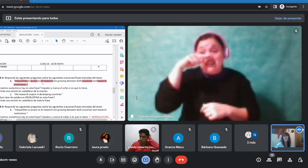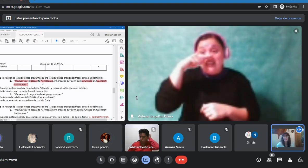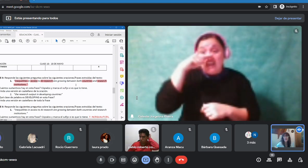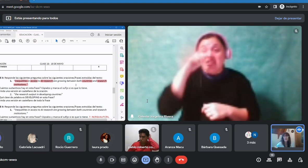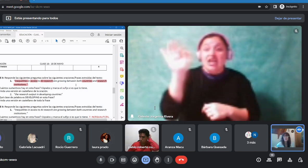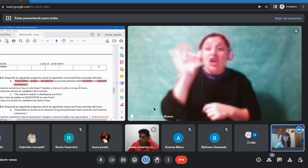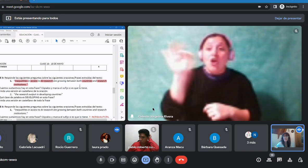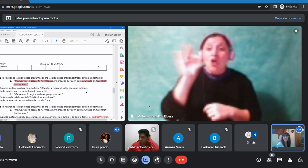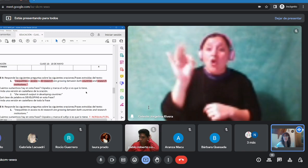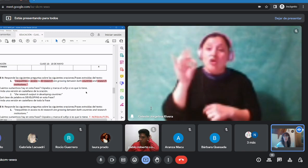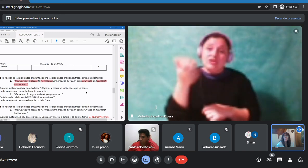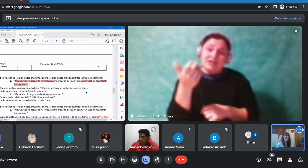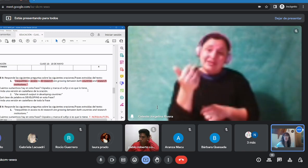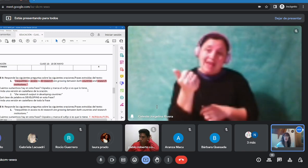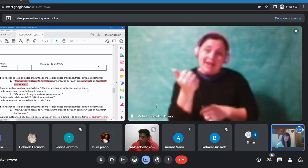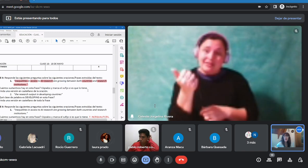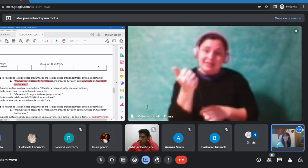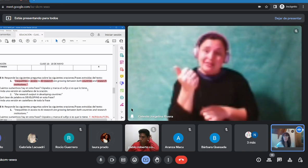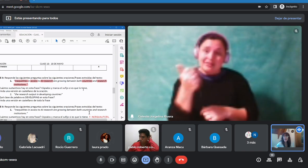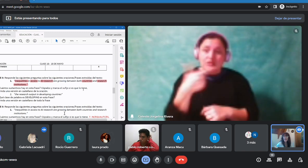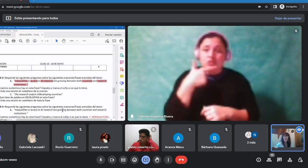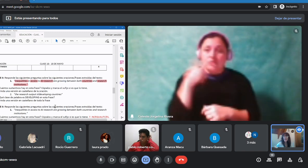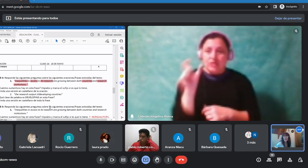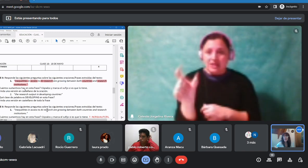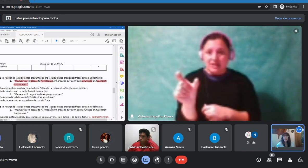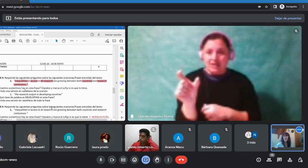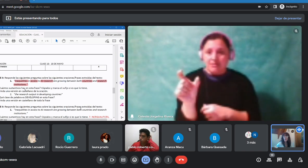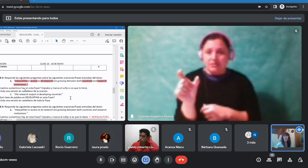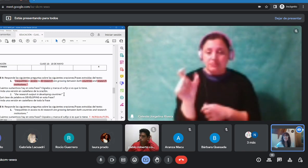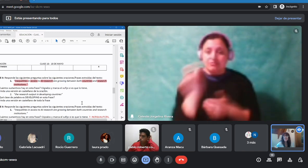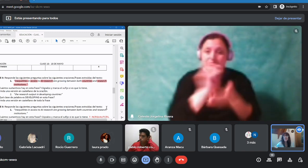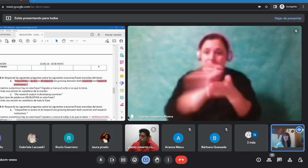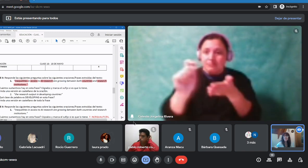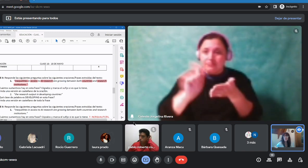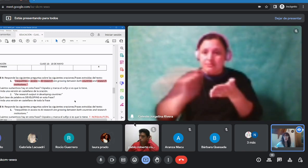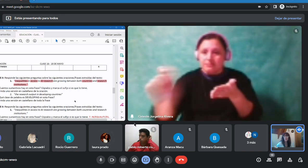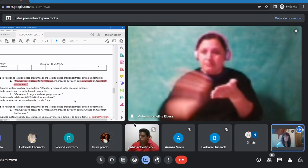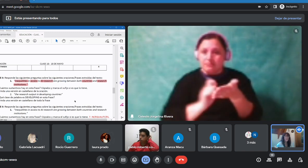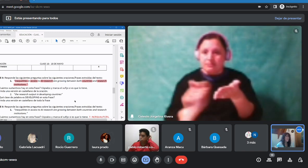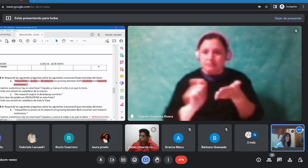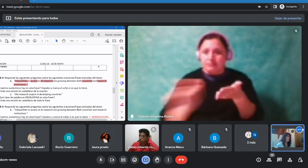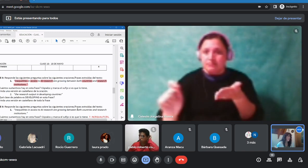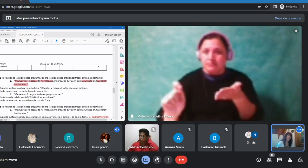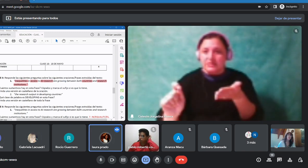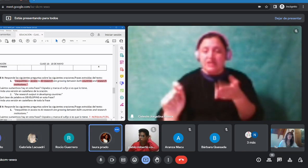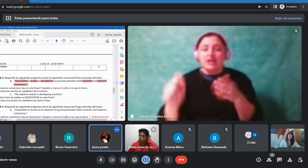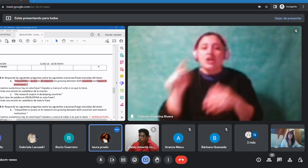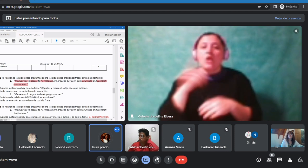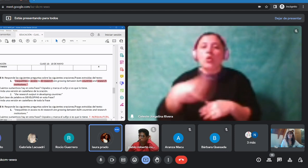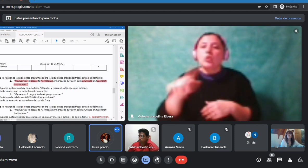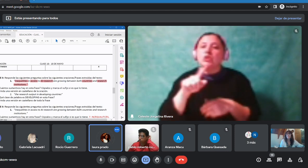la sigla. ¿Sí? Bien. ¿Y cuál sería la versión?